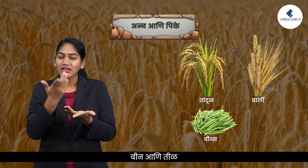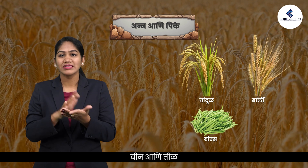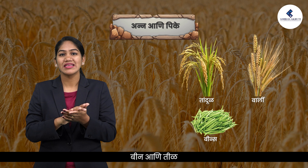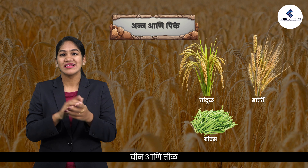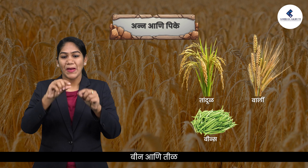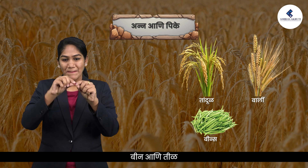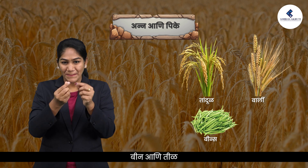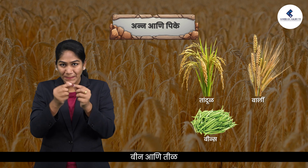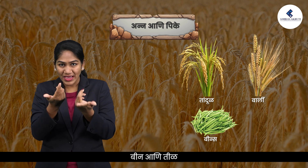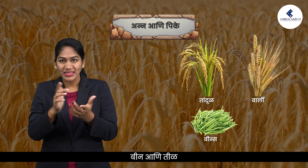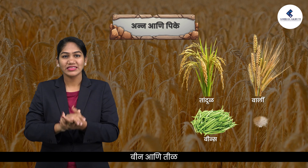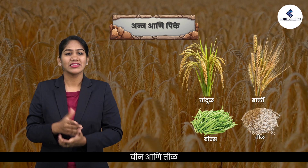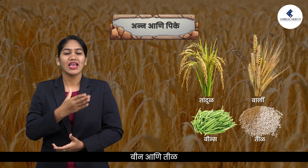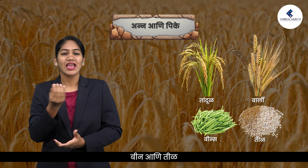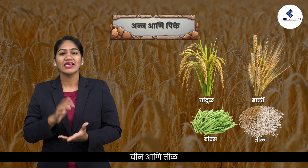बीन आणि तीळ